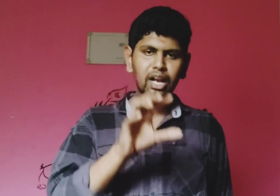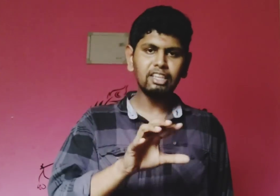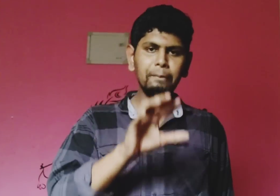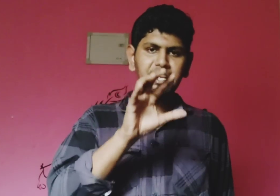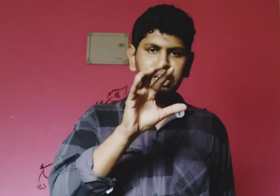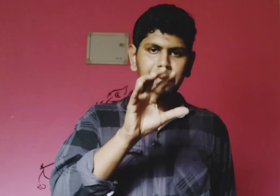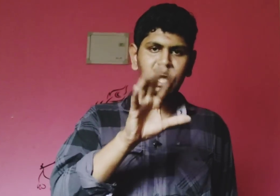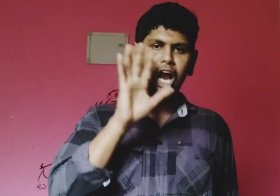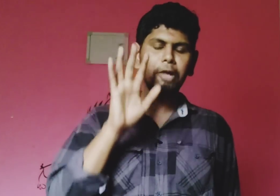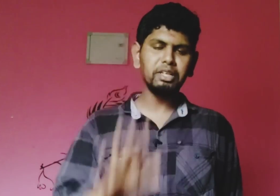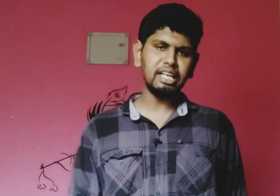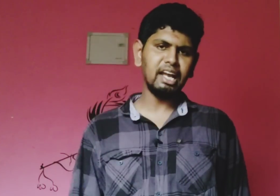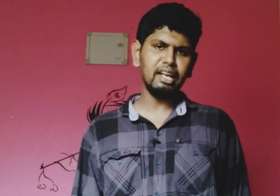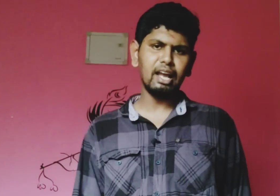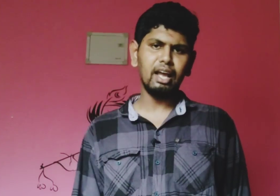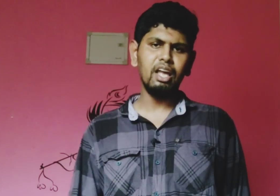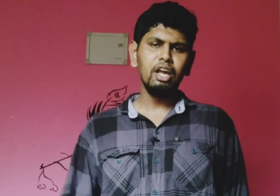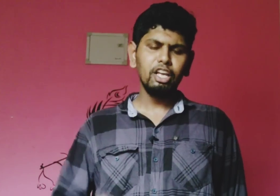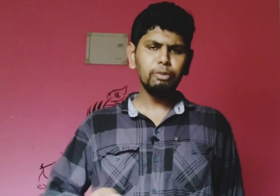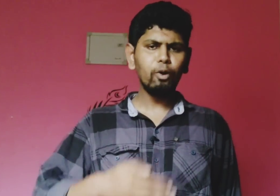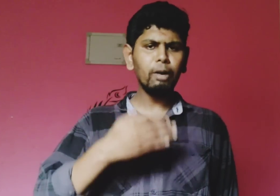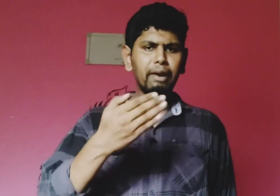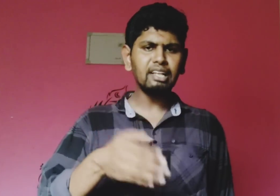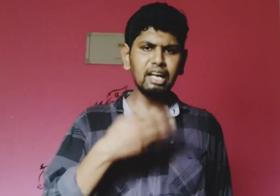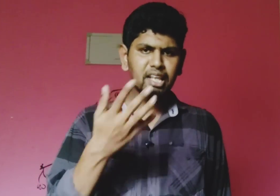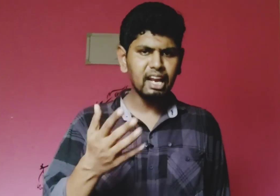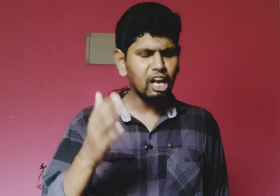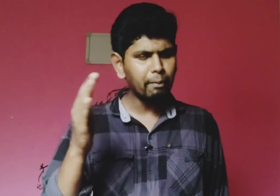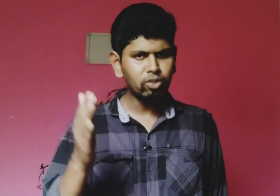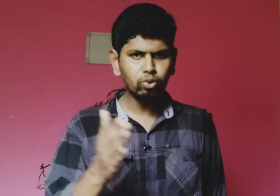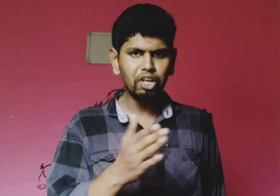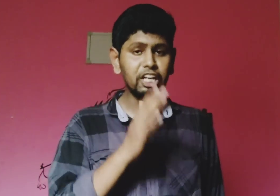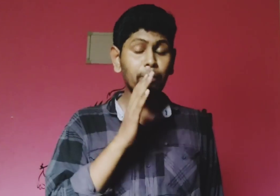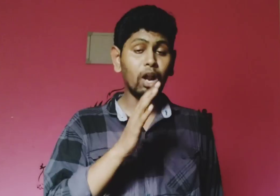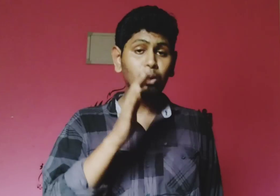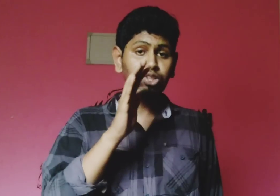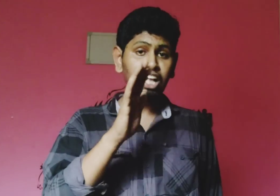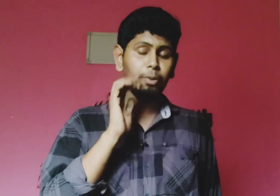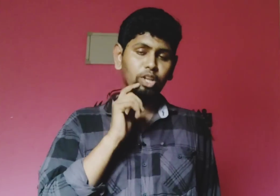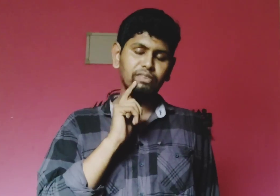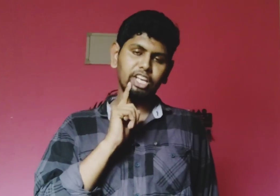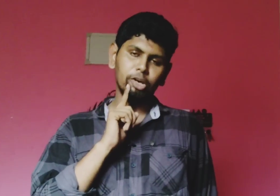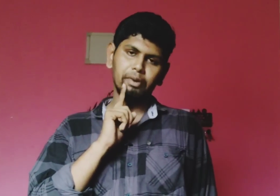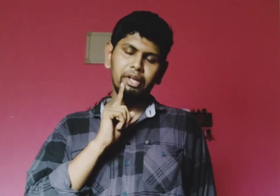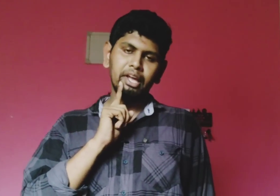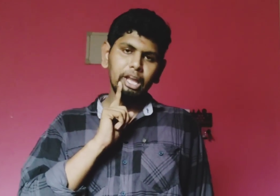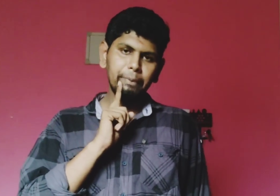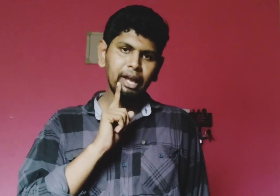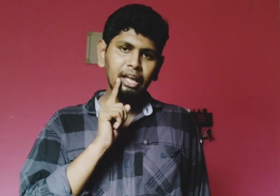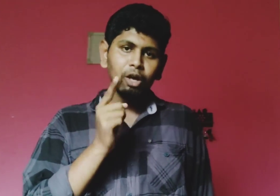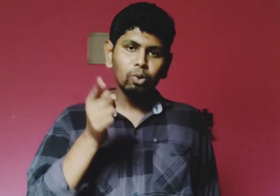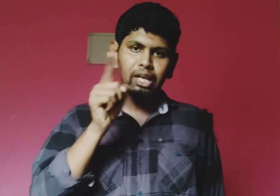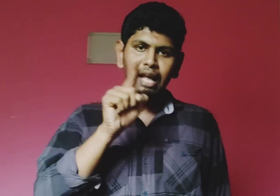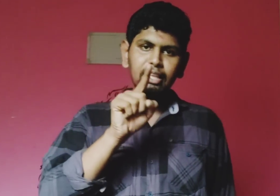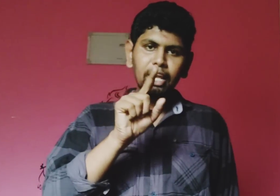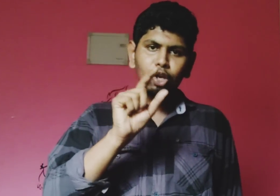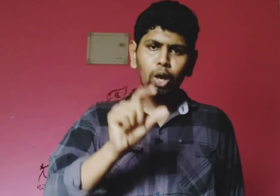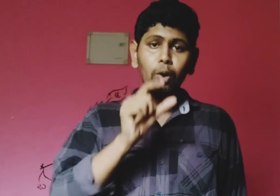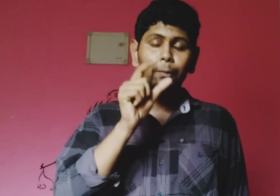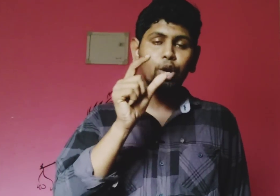குஜராத்ல பிஜேபி தான் ஆளும் கட்சியாக இருக்காங்க. இது போன்ற பல சாதனைகளை நம்ம வந்து சொல்லிக்கிட்டே போலாம் குஜராத்தை பொறுத்த வரைக்கும். இப்ப குஜராத்ல இன்னொரு ஒரு புள்ளி